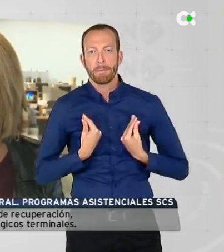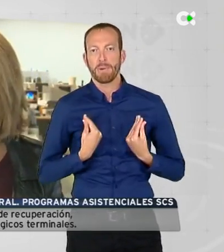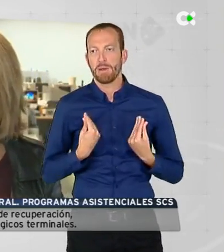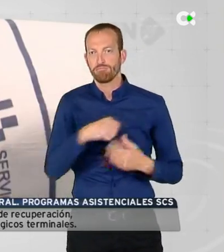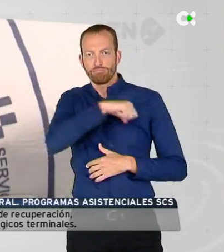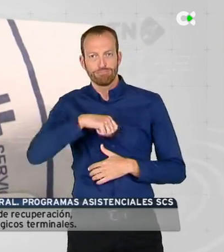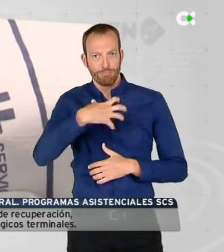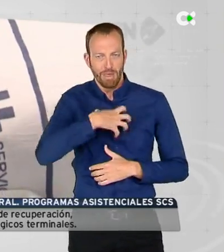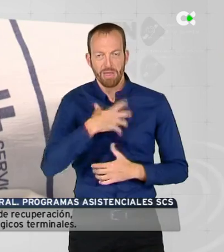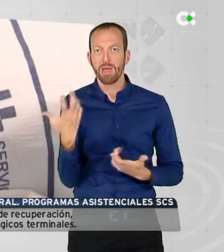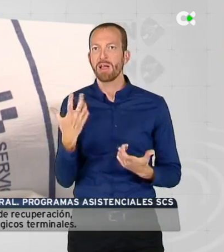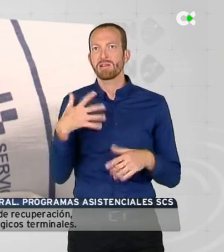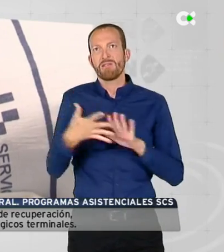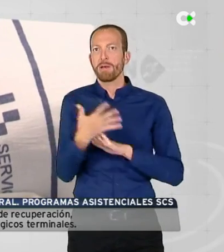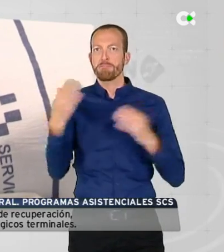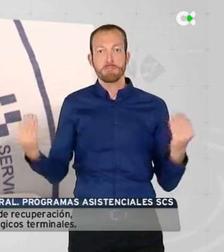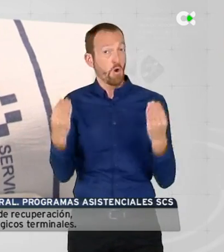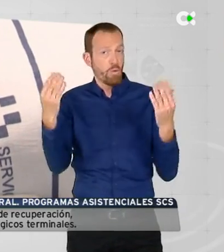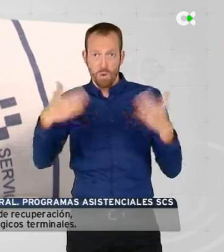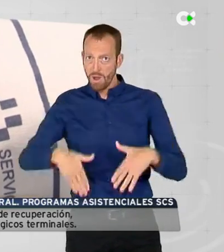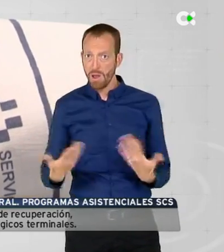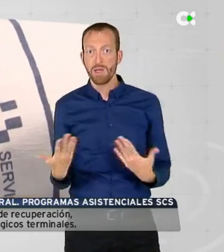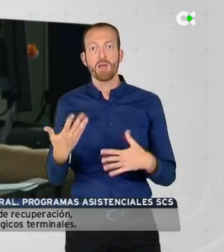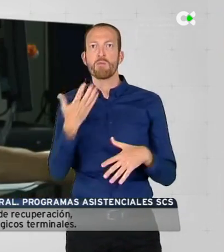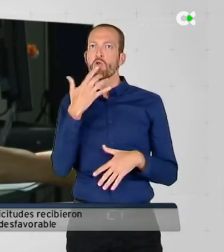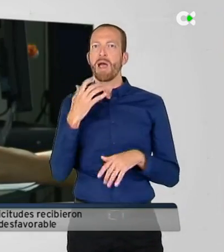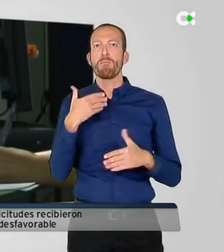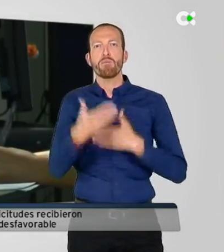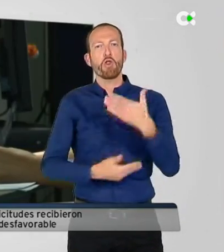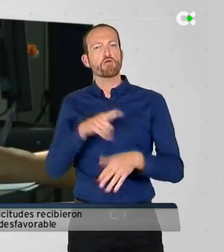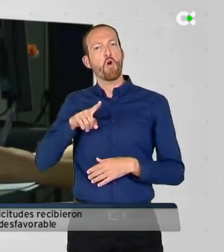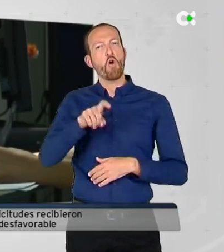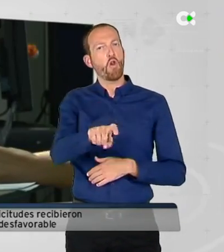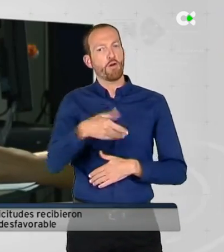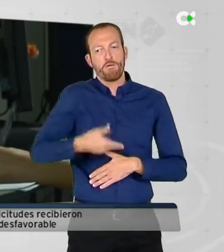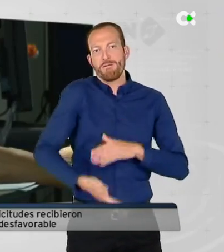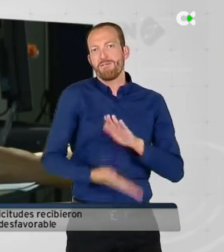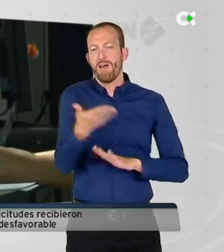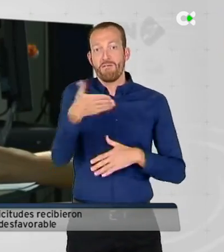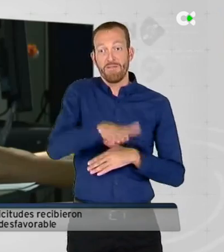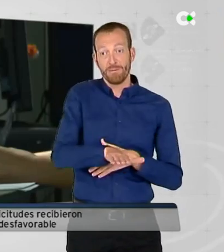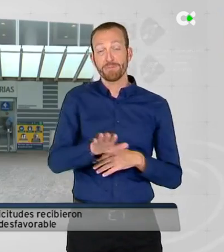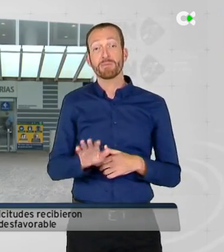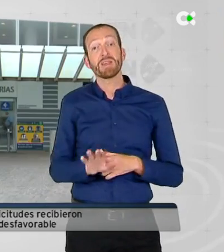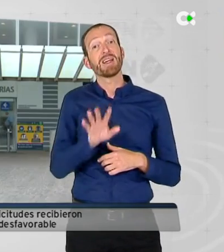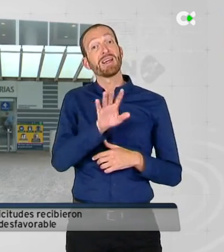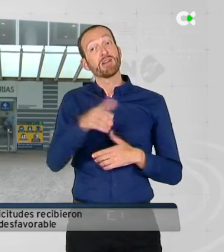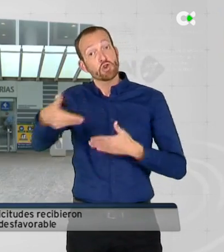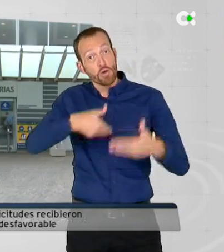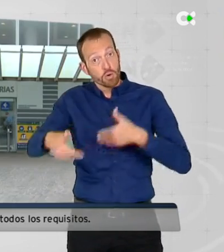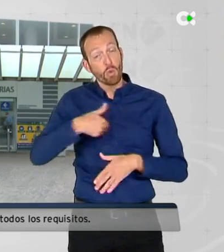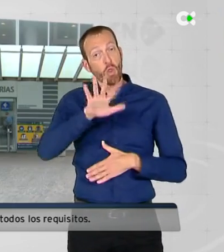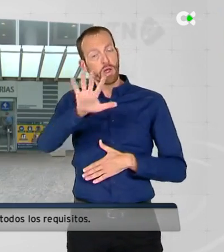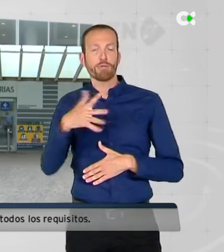de recuperación, algunos procesos oncológicos, terminales. De esas solicitudes, cinco recibieron un informe desfavorable